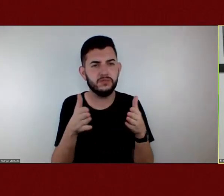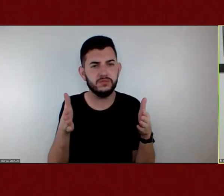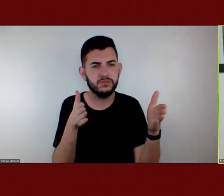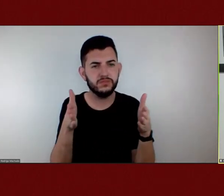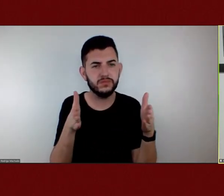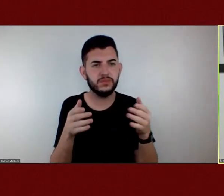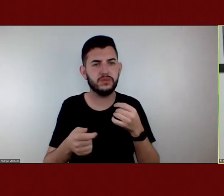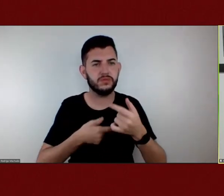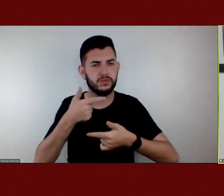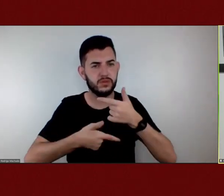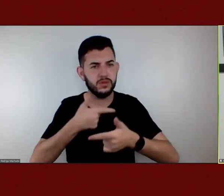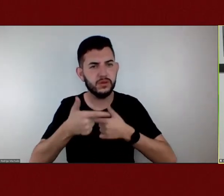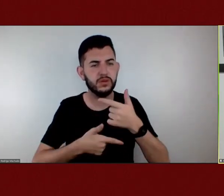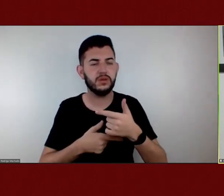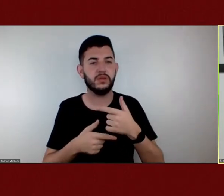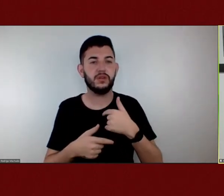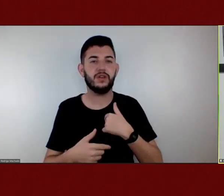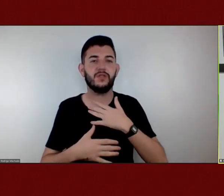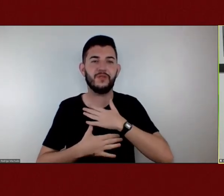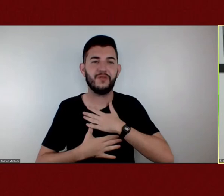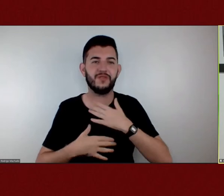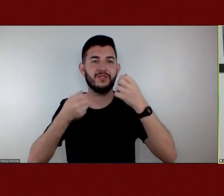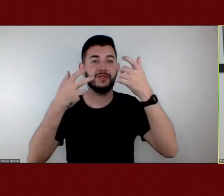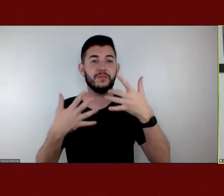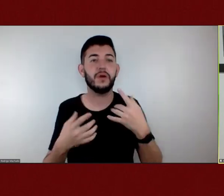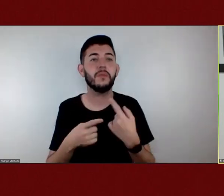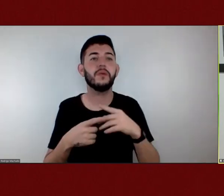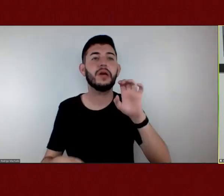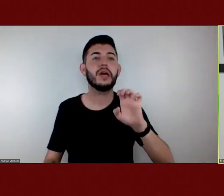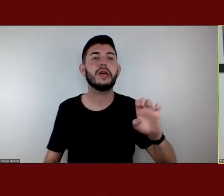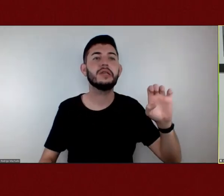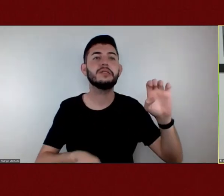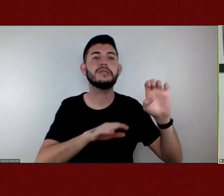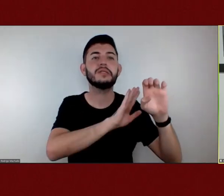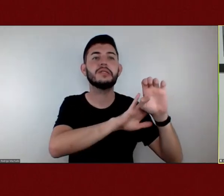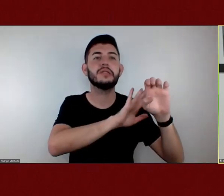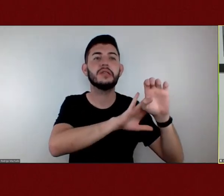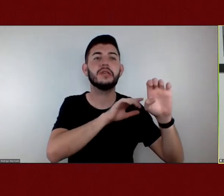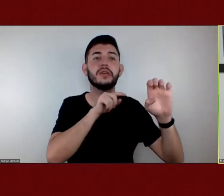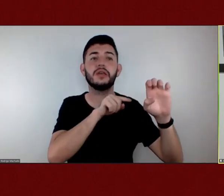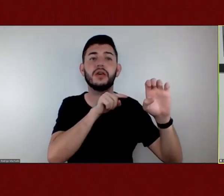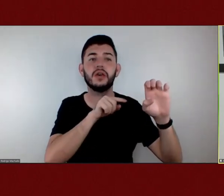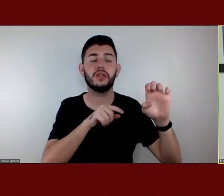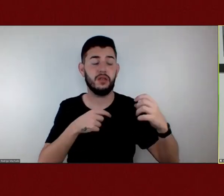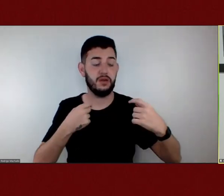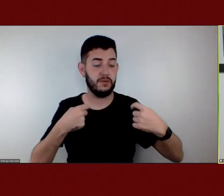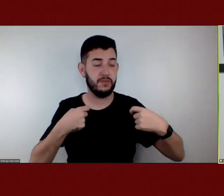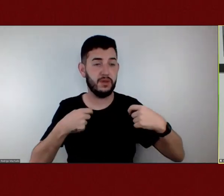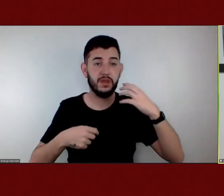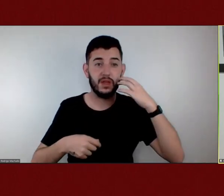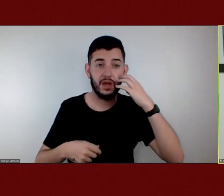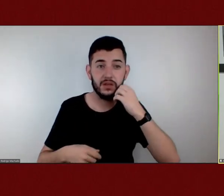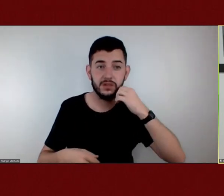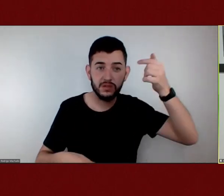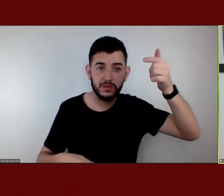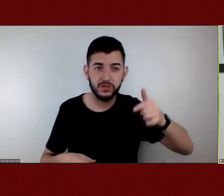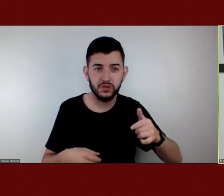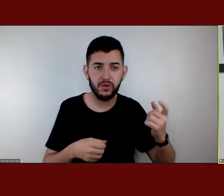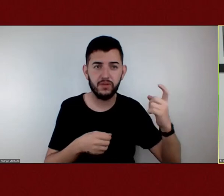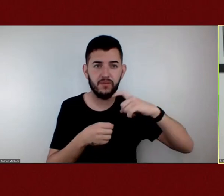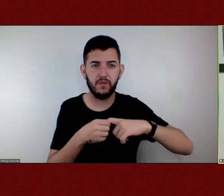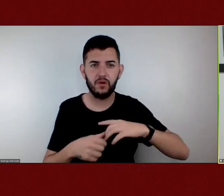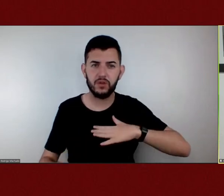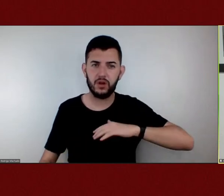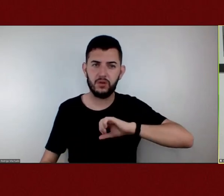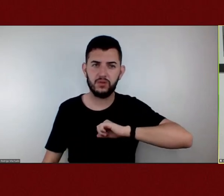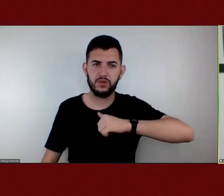muito isso porque a esquerda precisa readquirir essa sua autoestima de que é um movimento